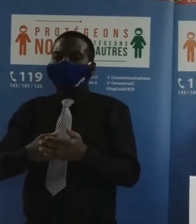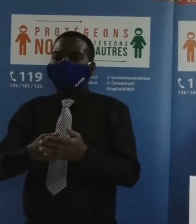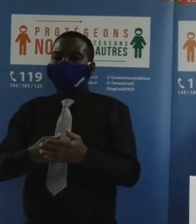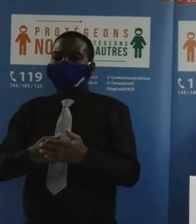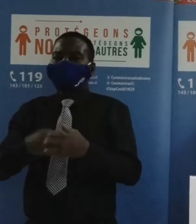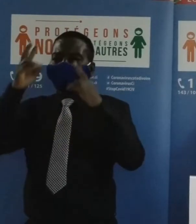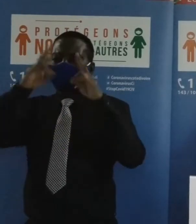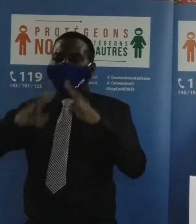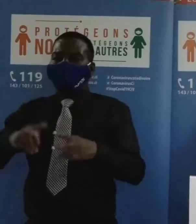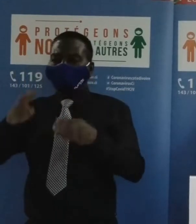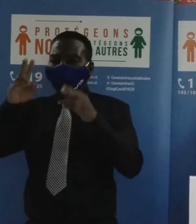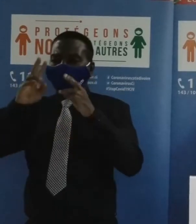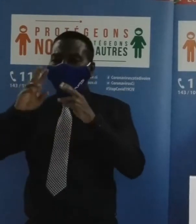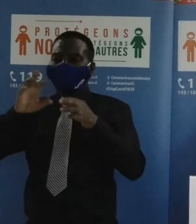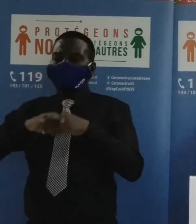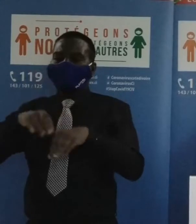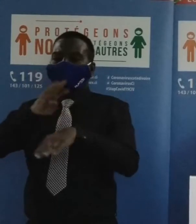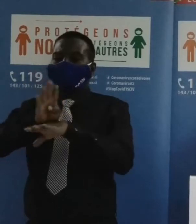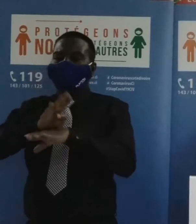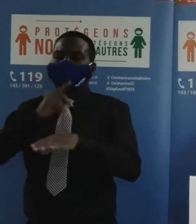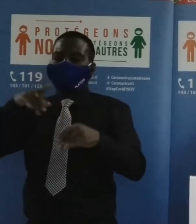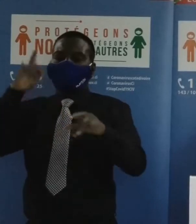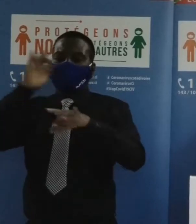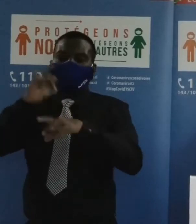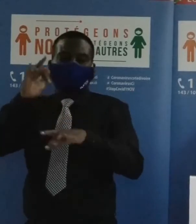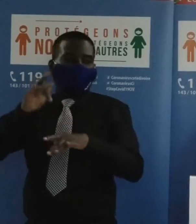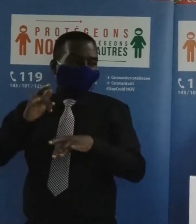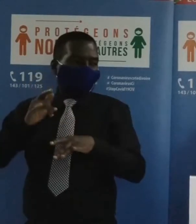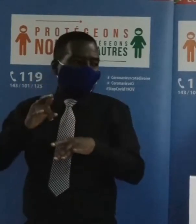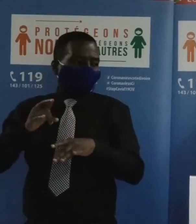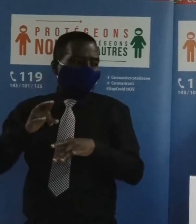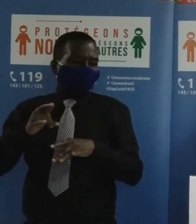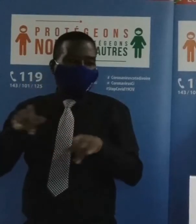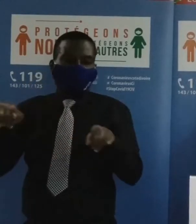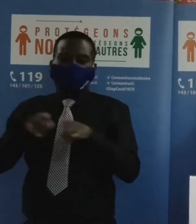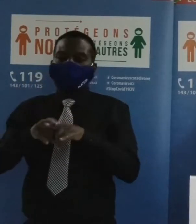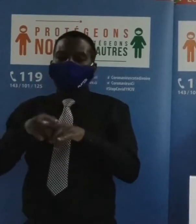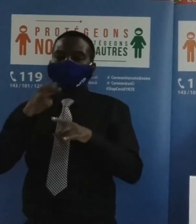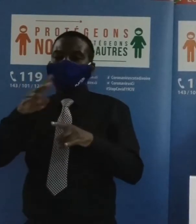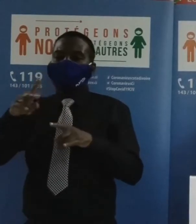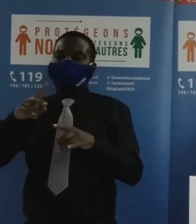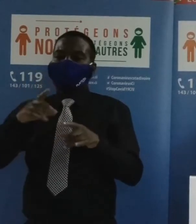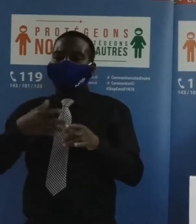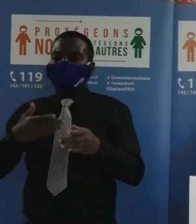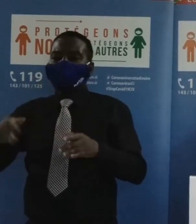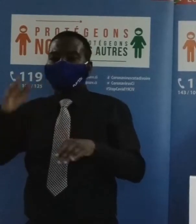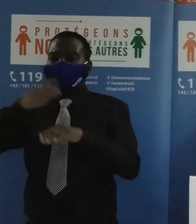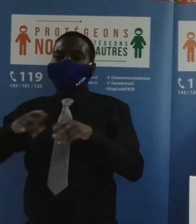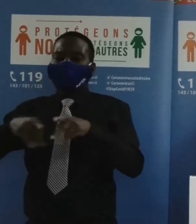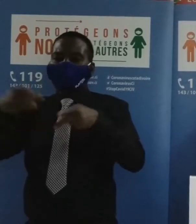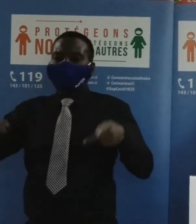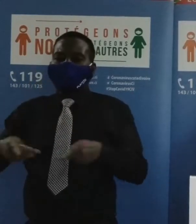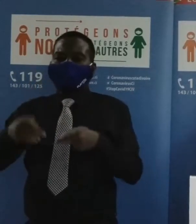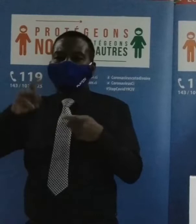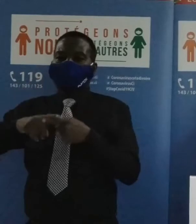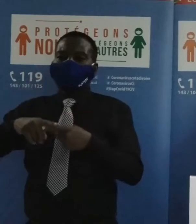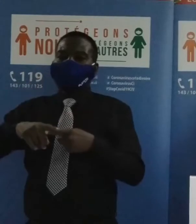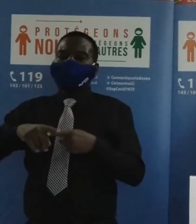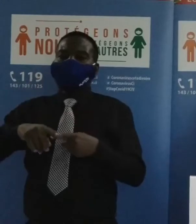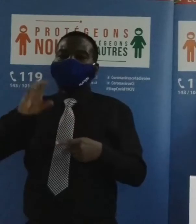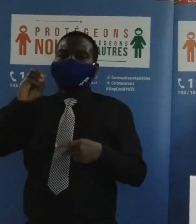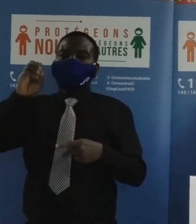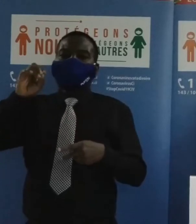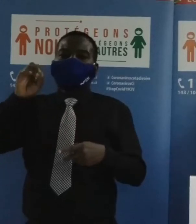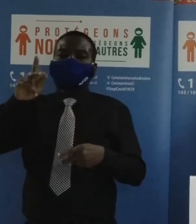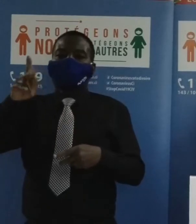la grande capitale du centre est également touché quelle est la réalité des choses sur le terrain à cocoa kennedy à